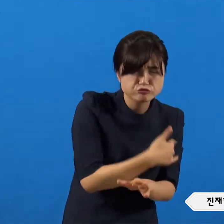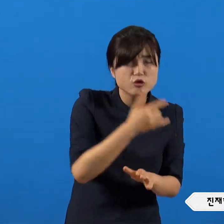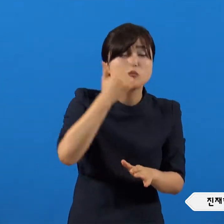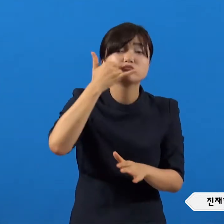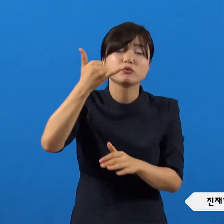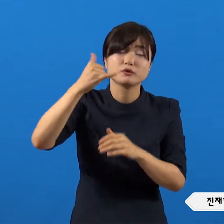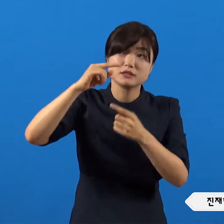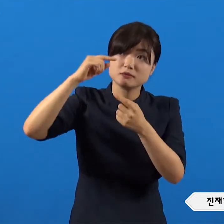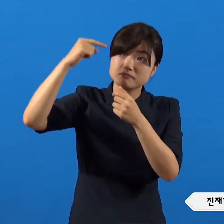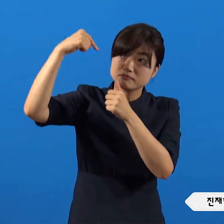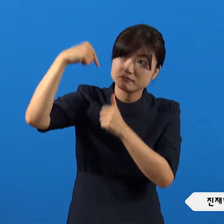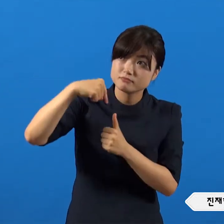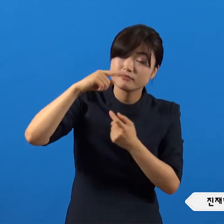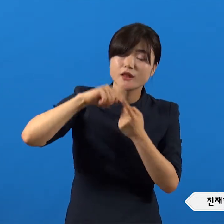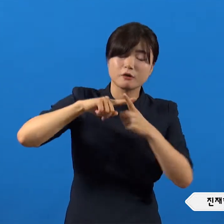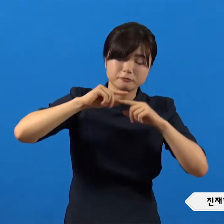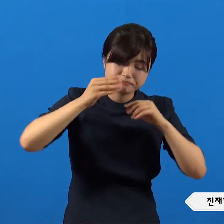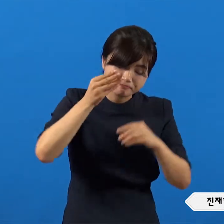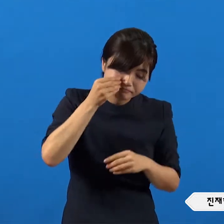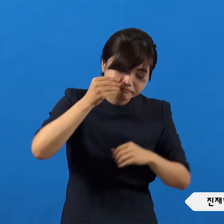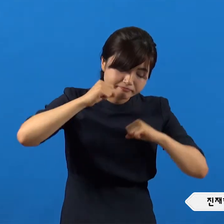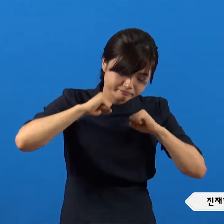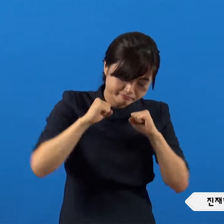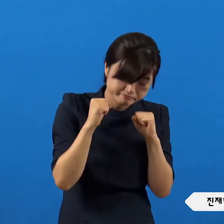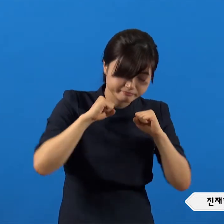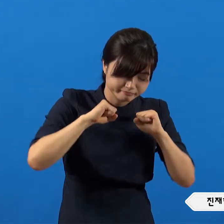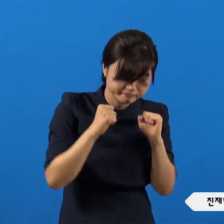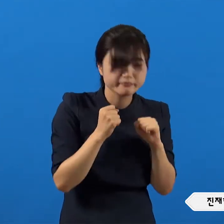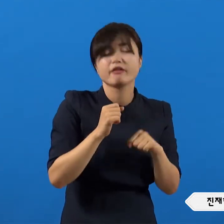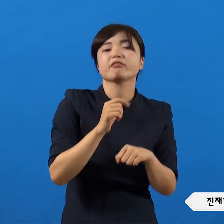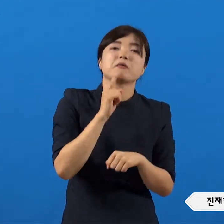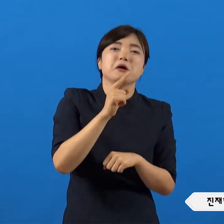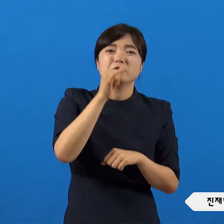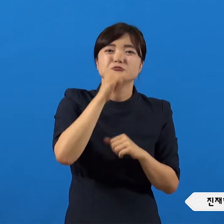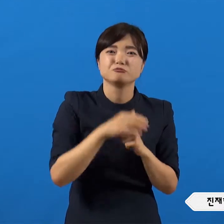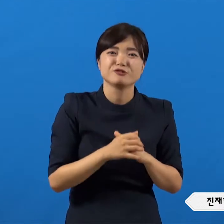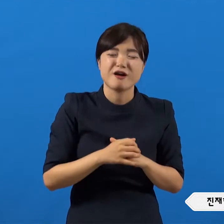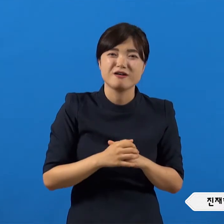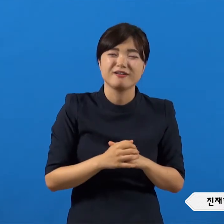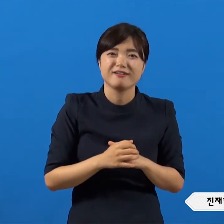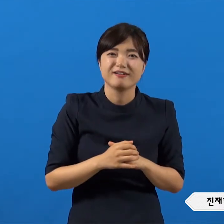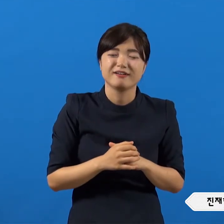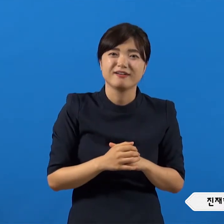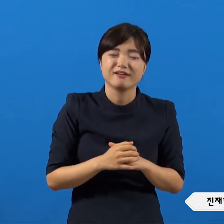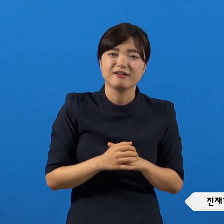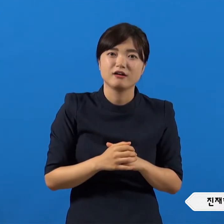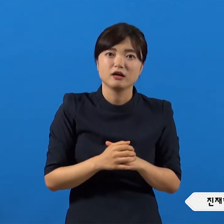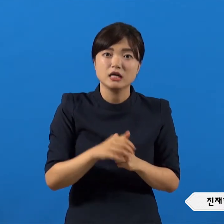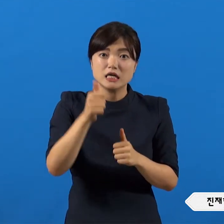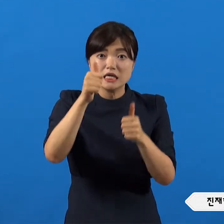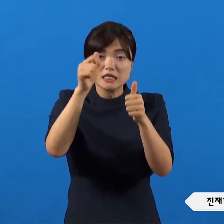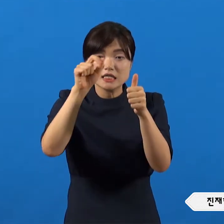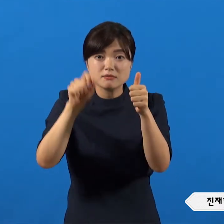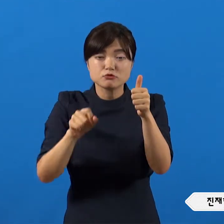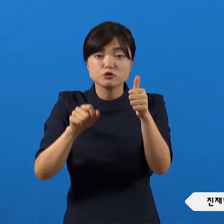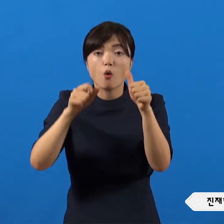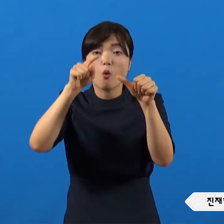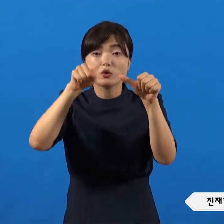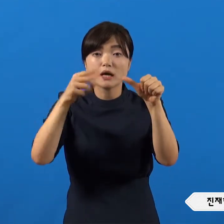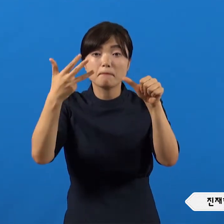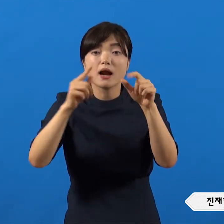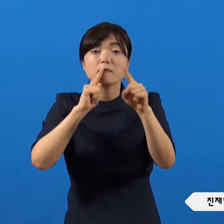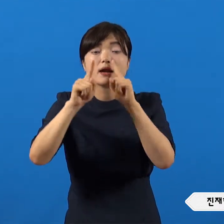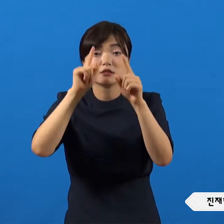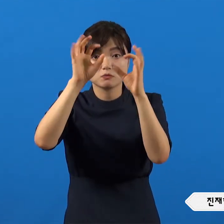부모님들에게 순종했다라고 말씀하고 있습니다. 히브리서 5장 8절은